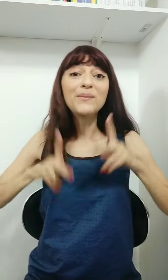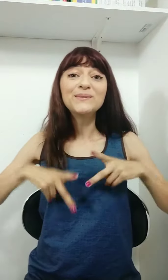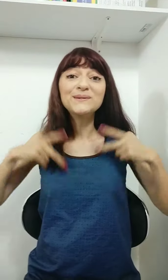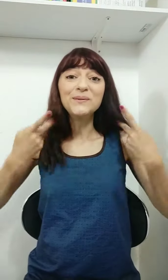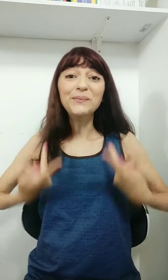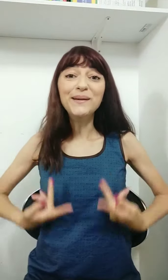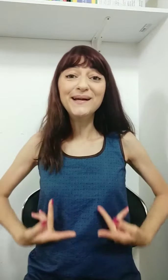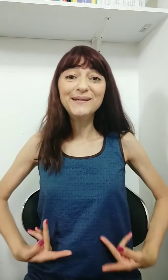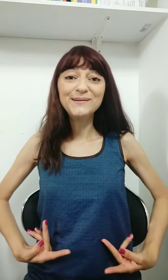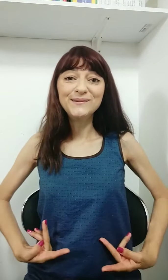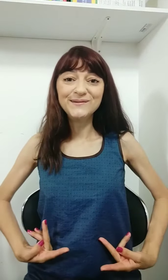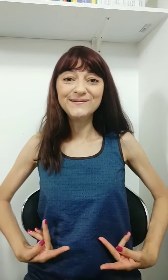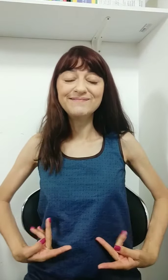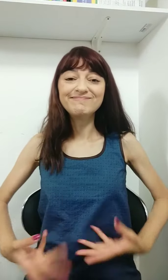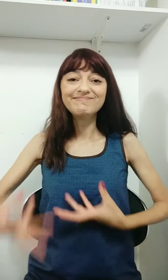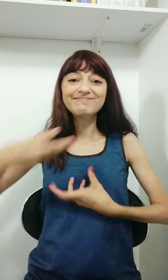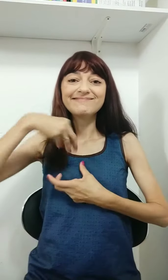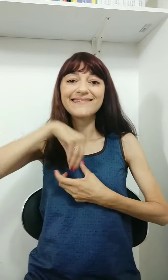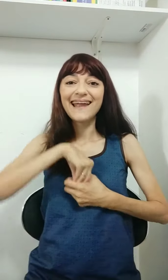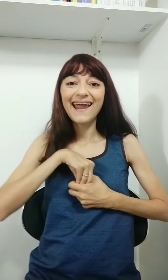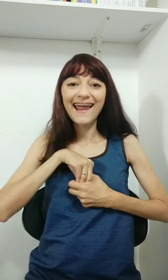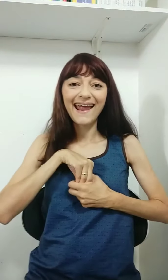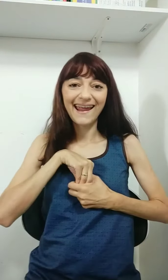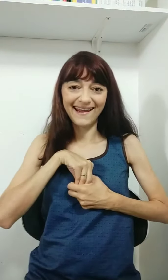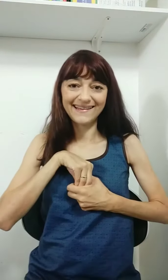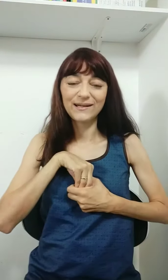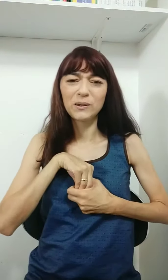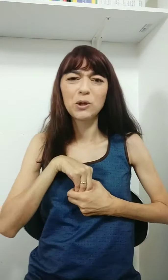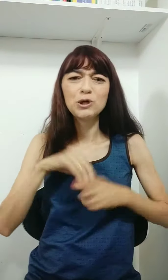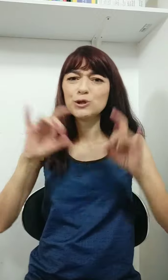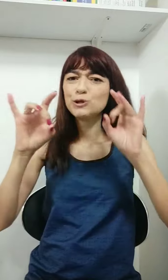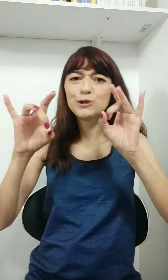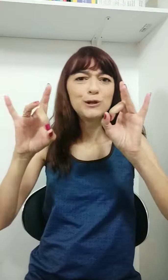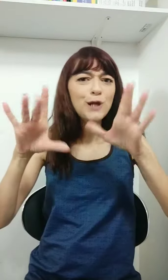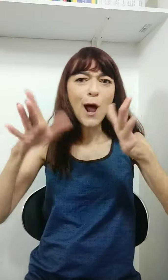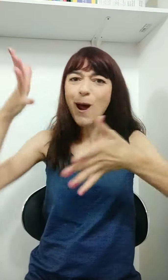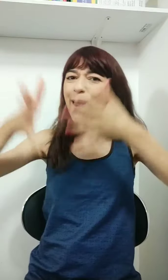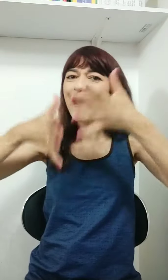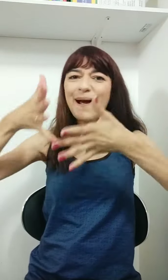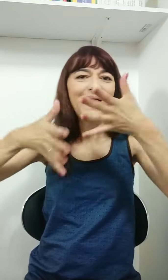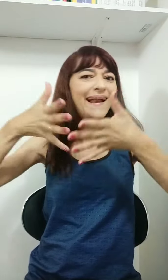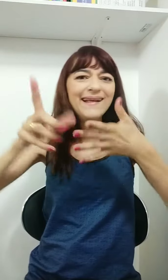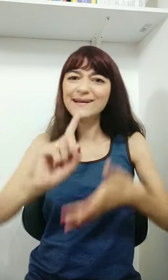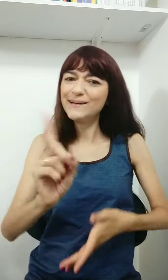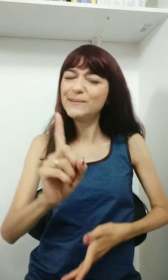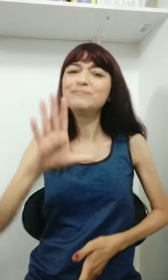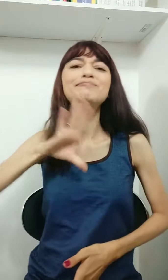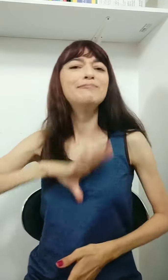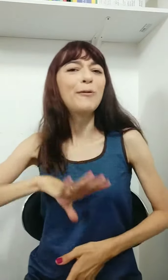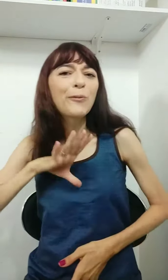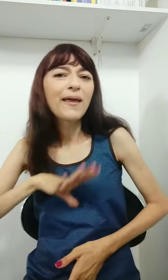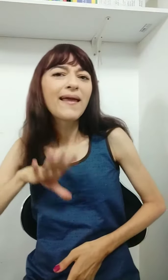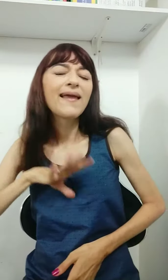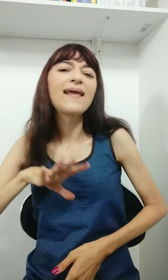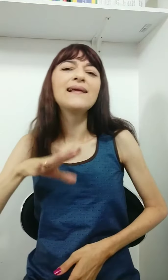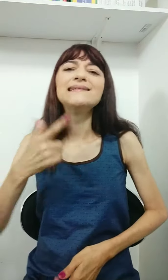na hora de negar, né? Porque a expressão facial, gente, eu já falei com vocês, é algo humano, é algo que você nasce com